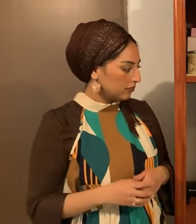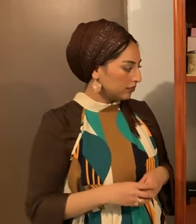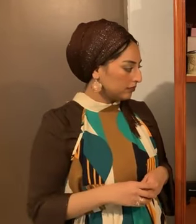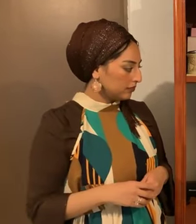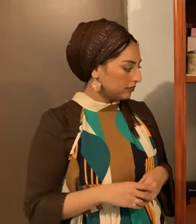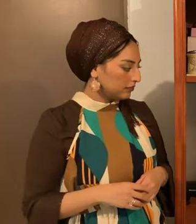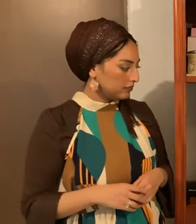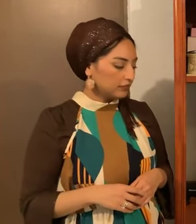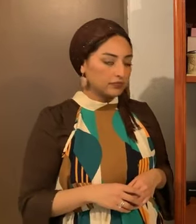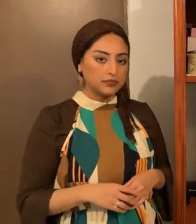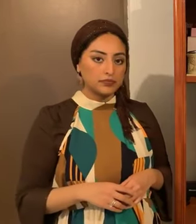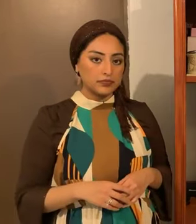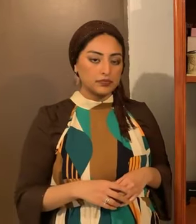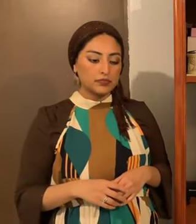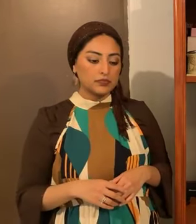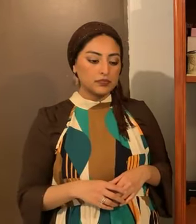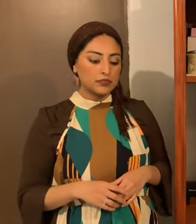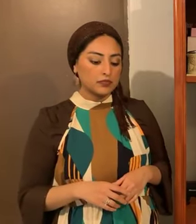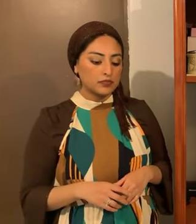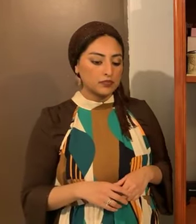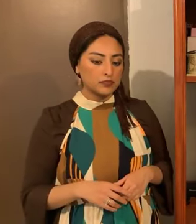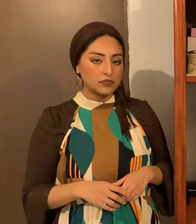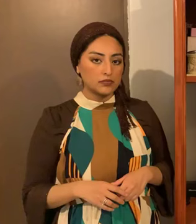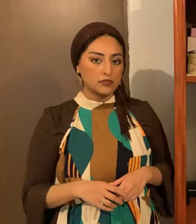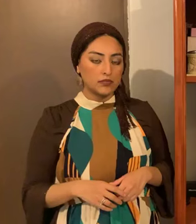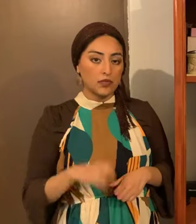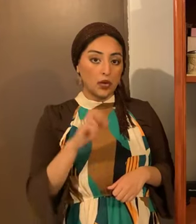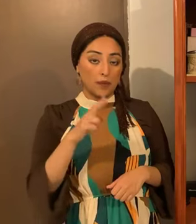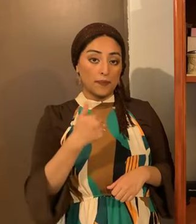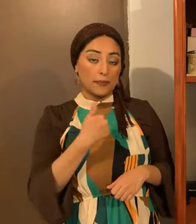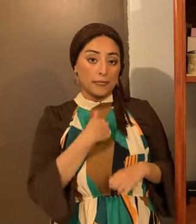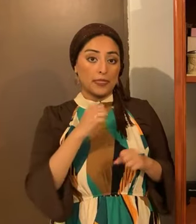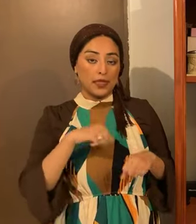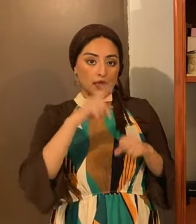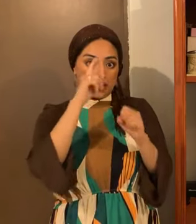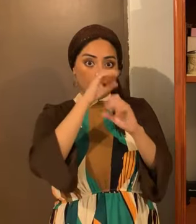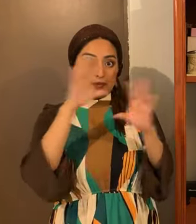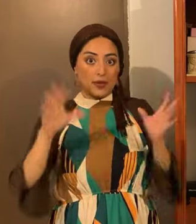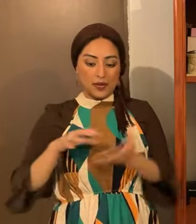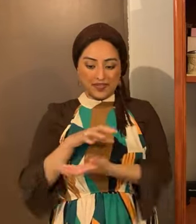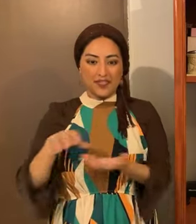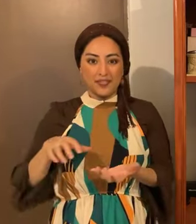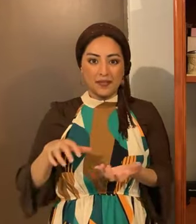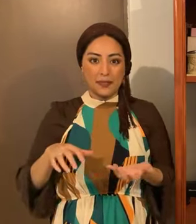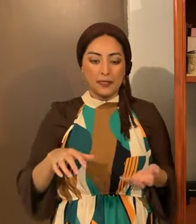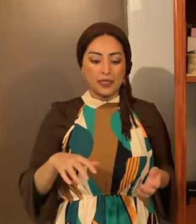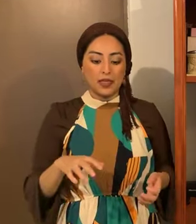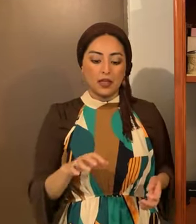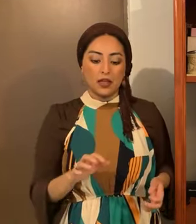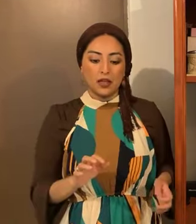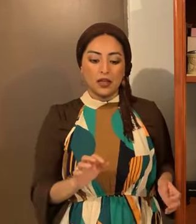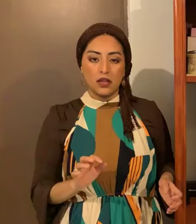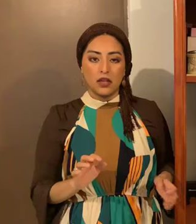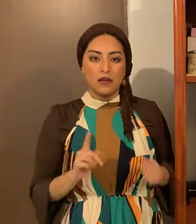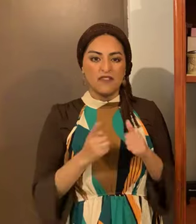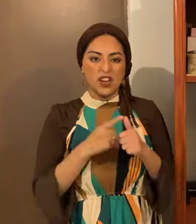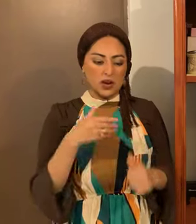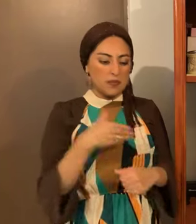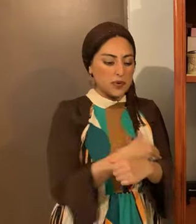y la interpretación puede ser la primera sílaba fuerte y la segunda sílaba